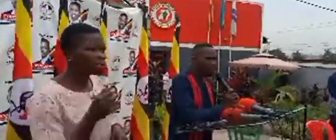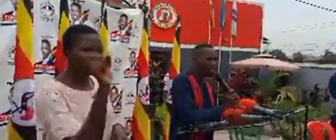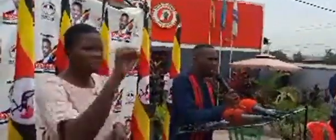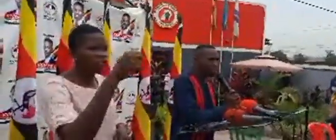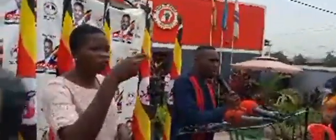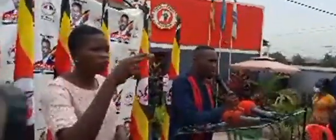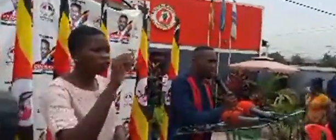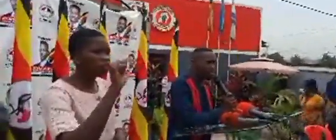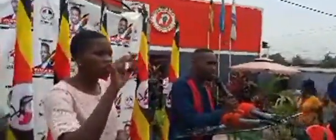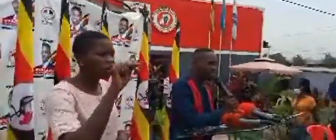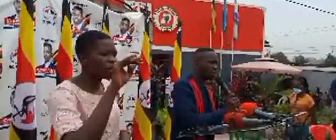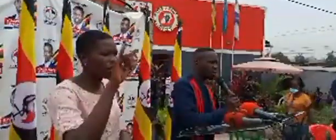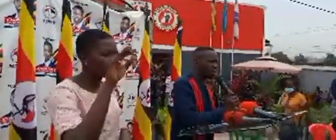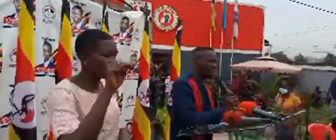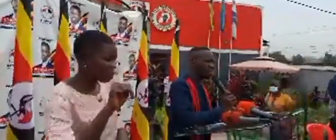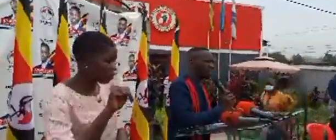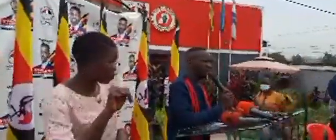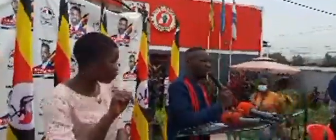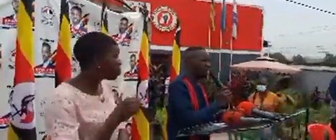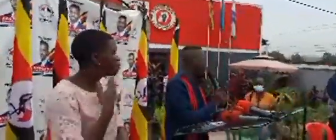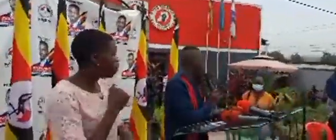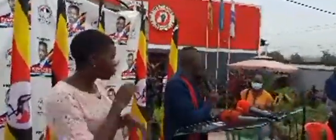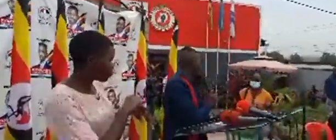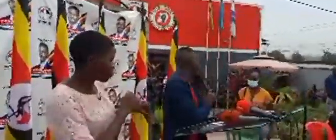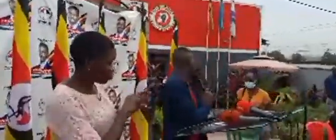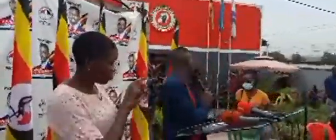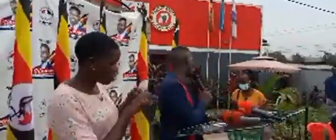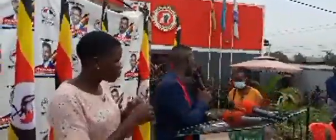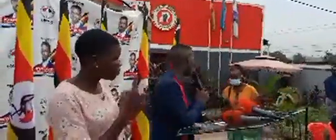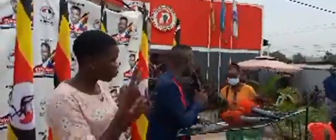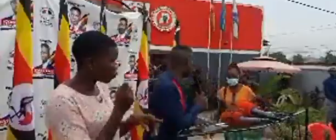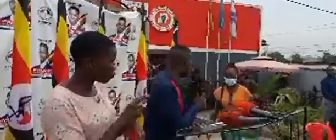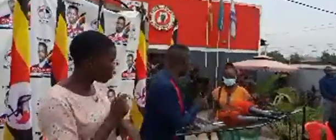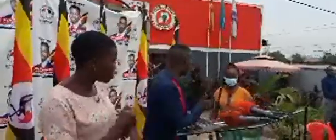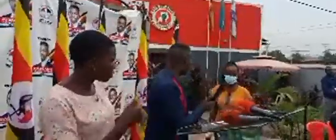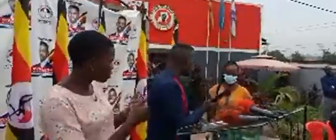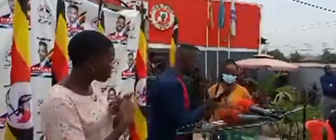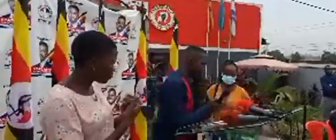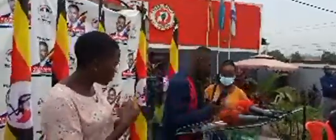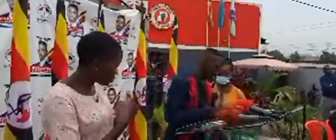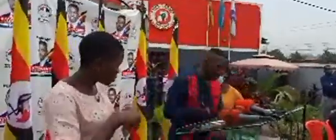yawambibwa eventure ne bamutwala ekigo naye mu dakiika bbiri agenda tunyumizamu